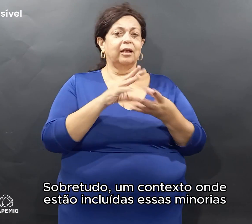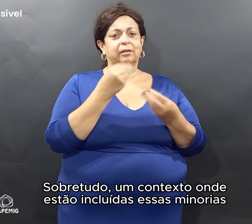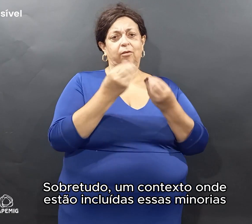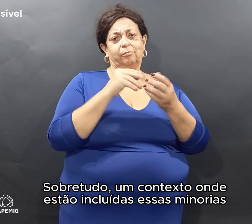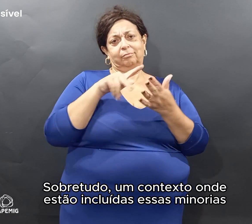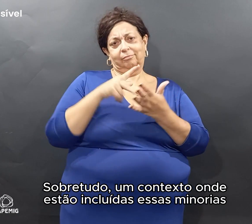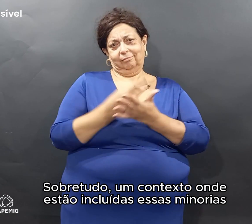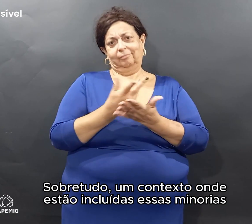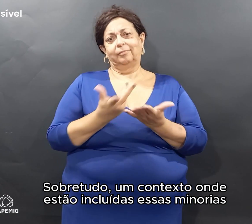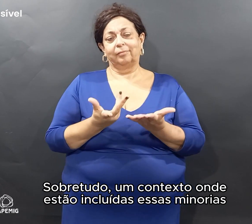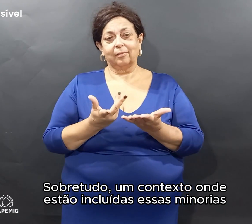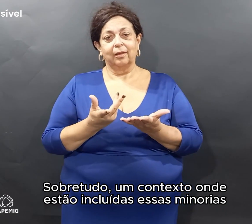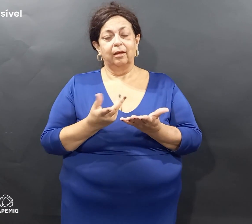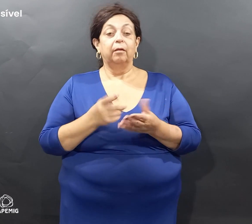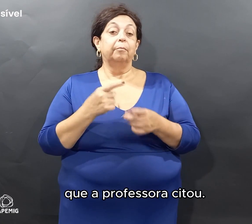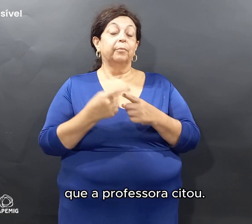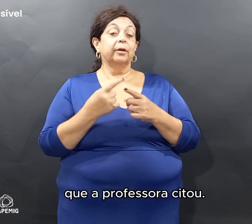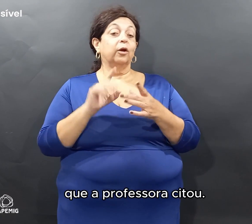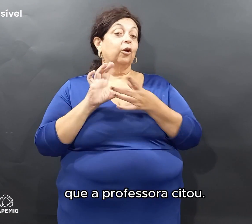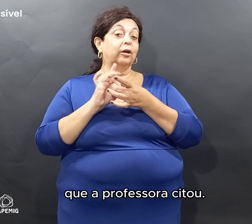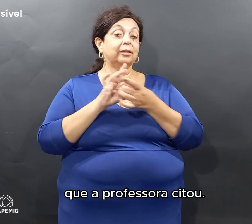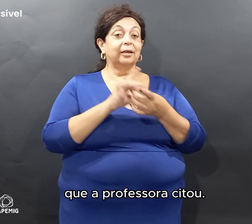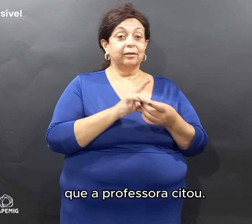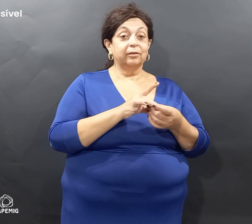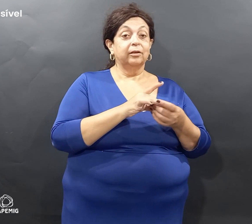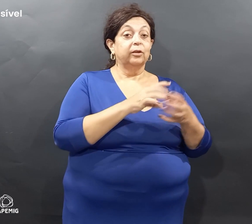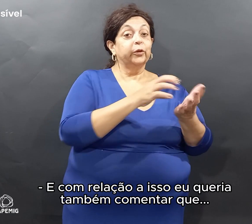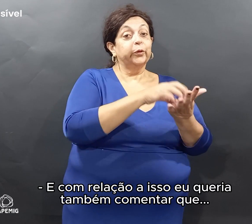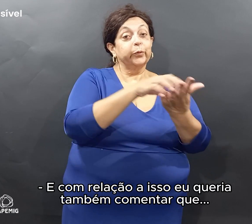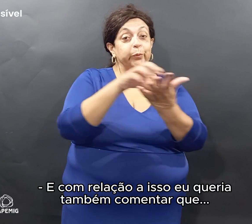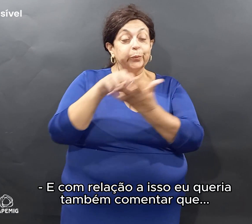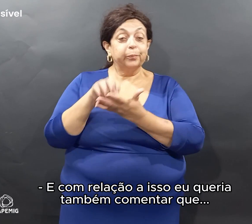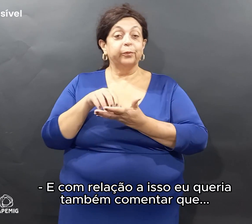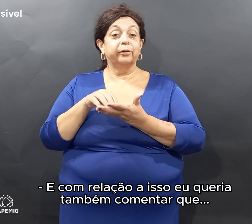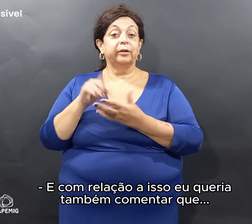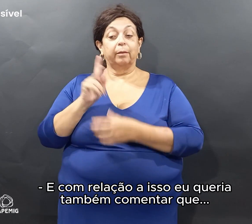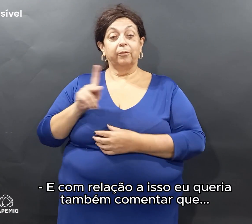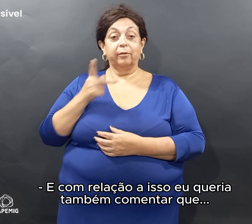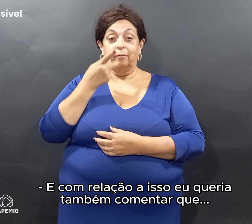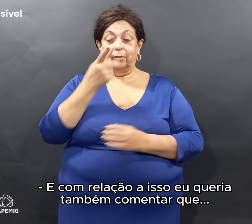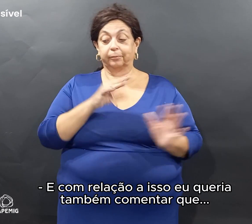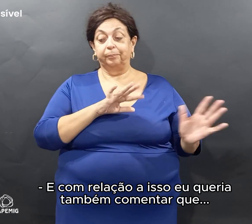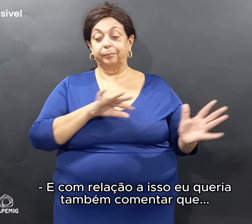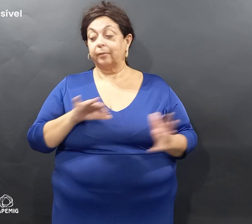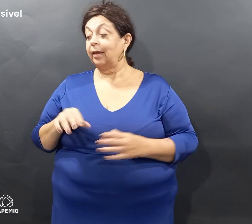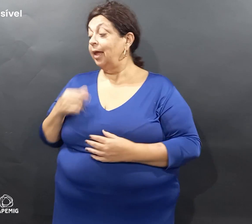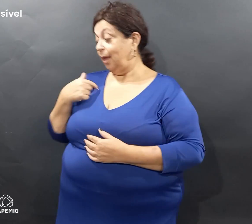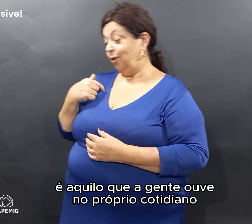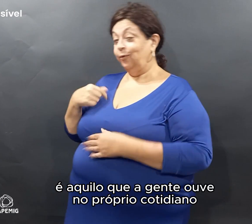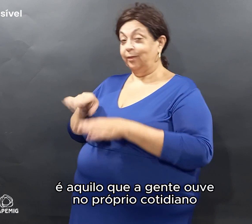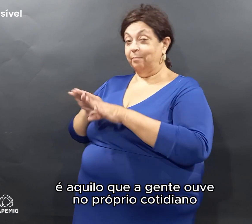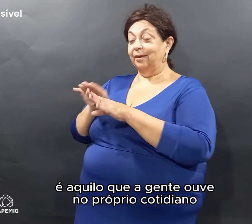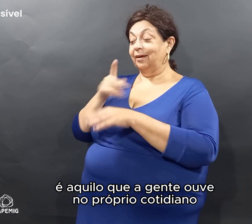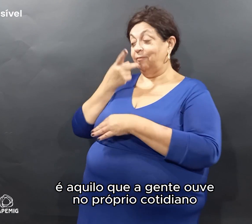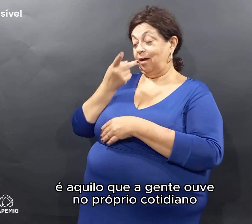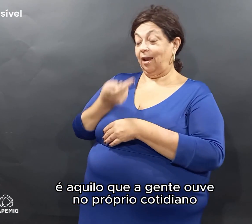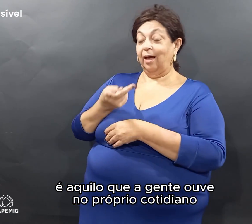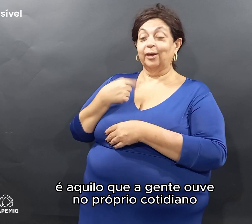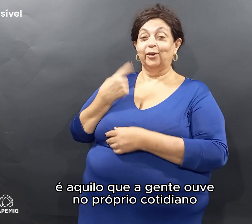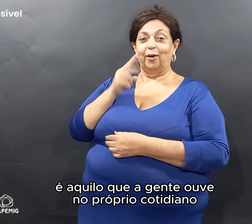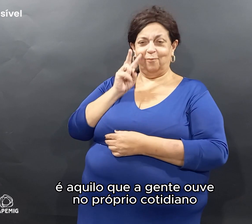estão incluídas essas minorias que a professora citou. E com relação a isso, eu queria também comentar que é aquilo que a